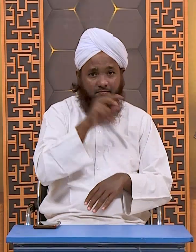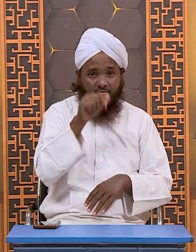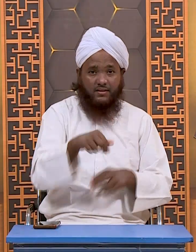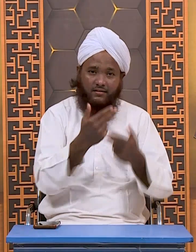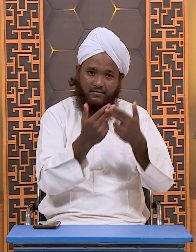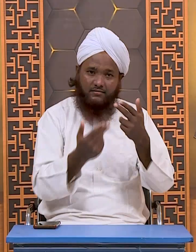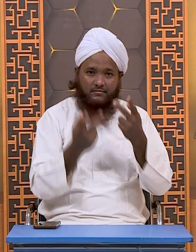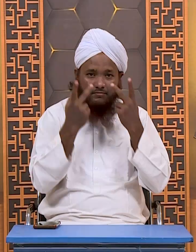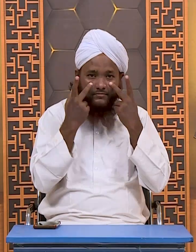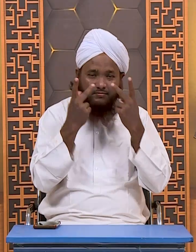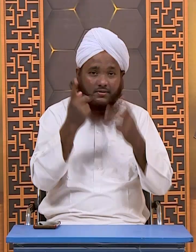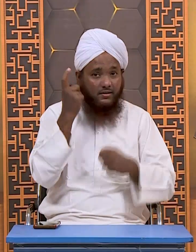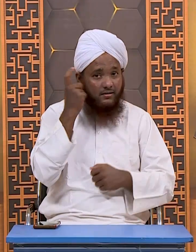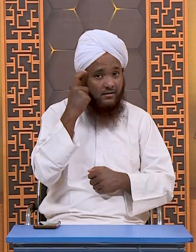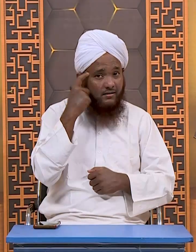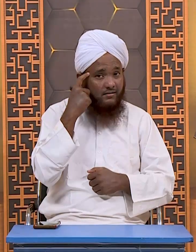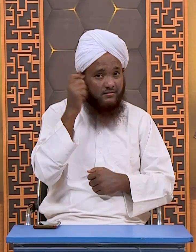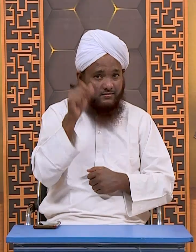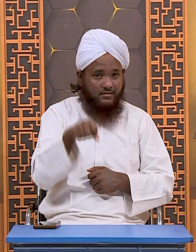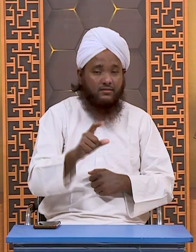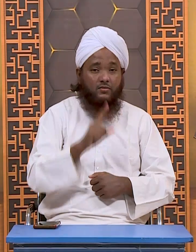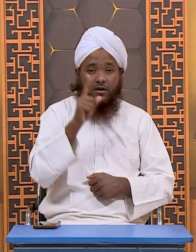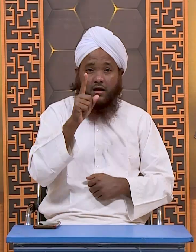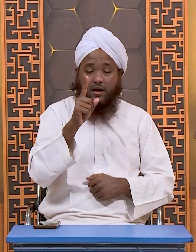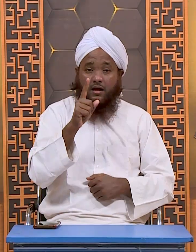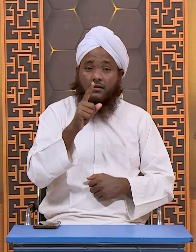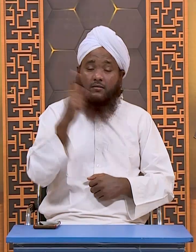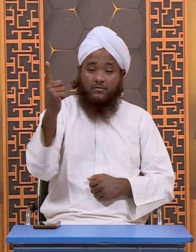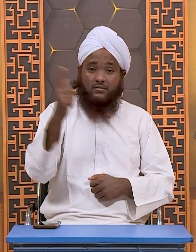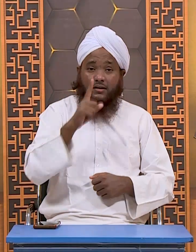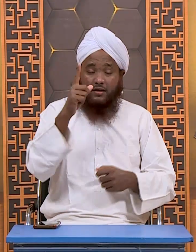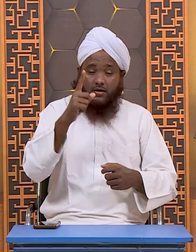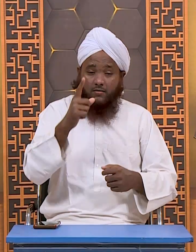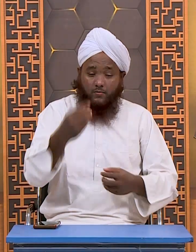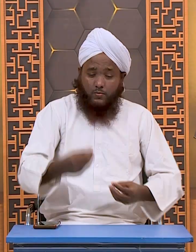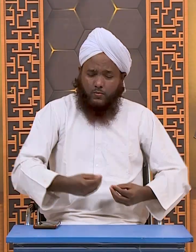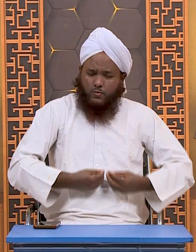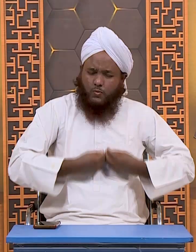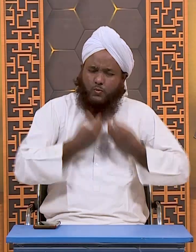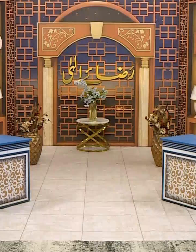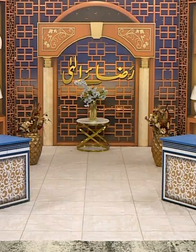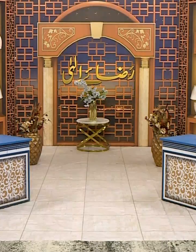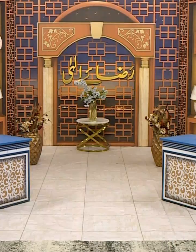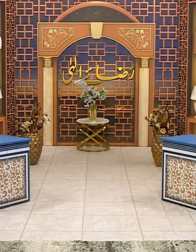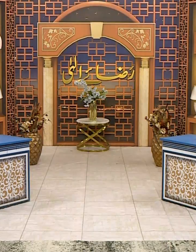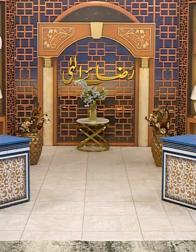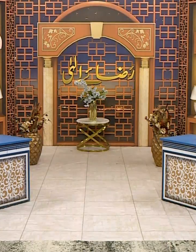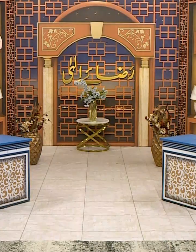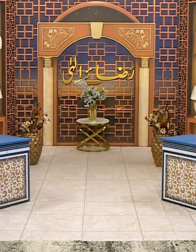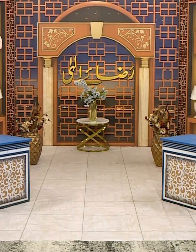جنہیں ہم یاد رکھیں گے. اللہ نے چاہا تو ہمیں اللہ پاک کی رضا پانے کا ہمارے اندر جذبہ پیدا ہوگا. کچھ ایسے مقامات ہیں